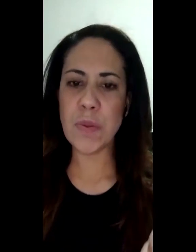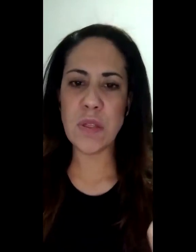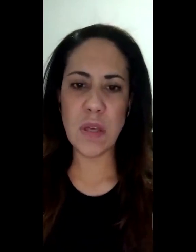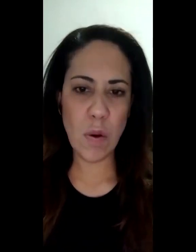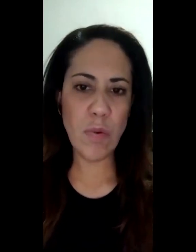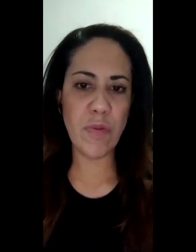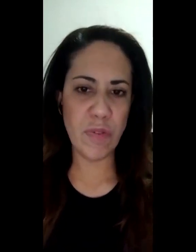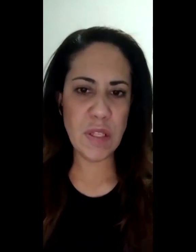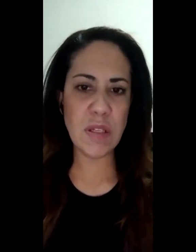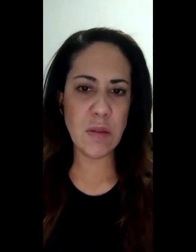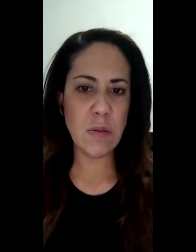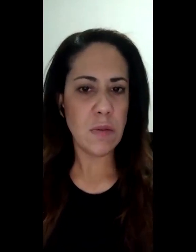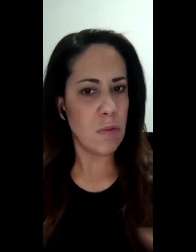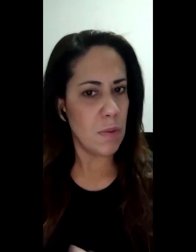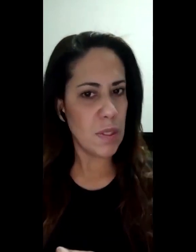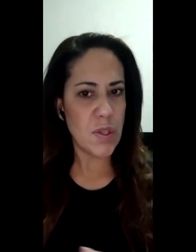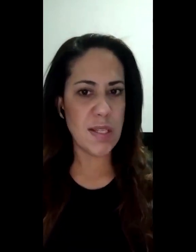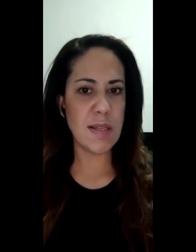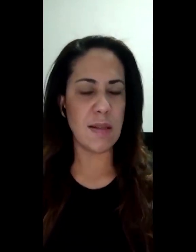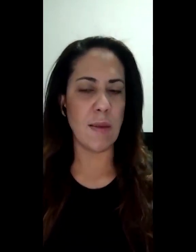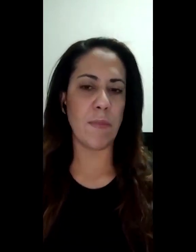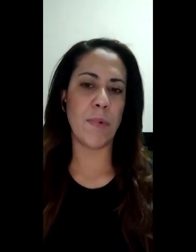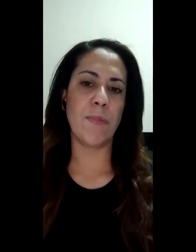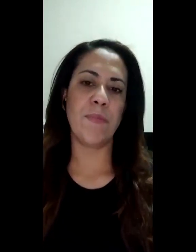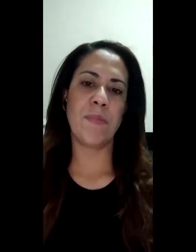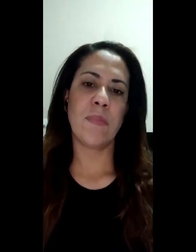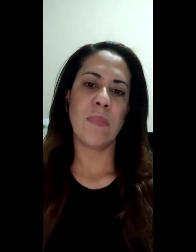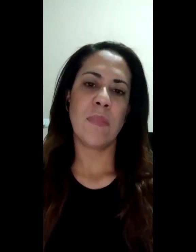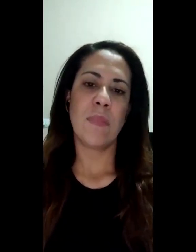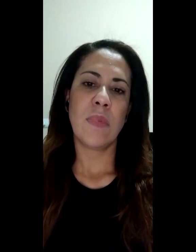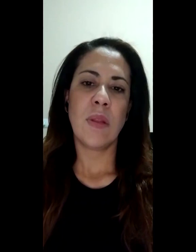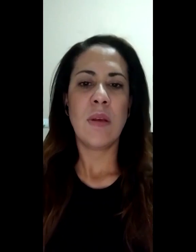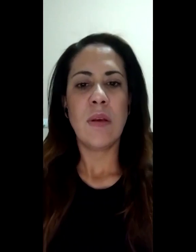os sons que ouvisse durante esse tempo.